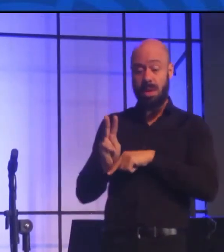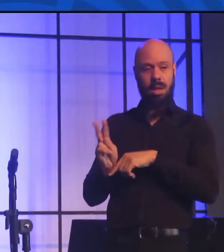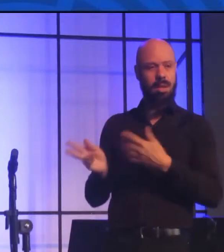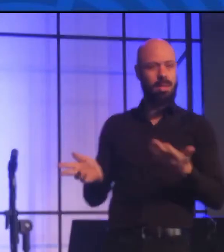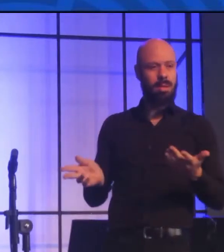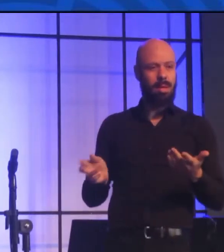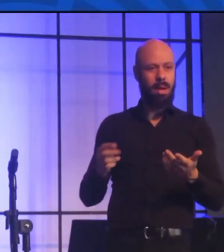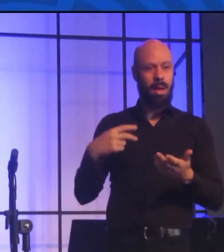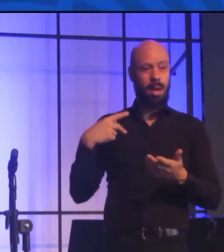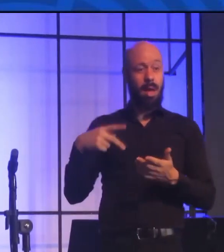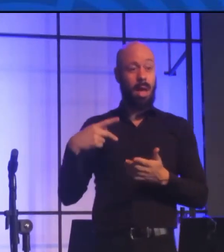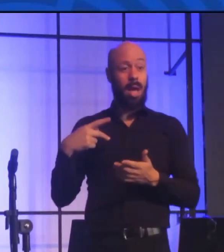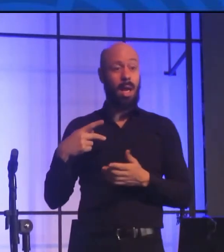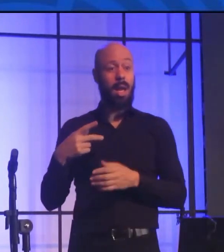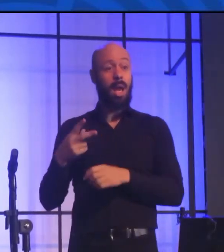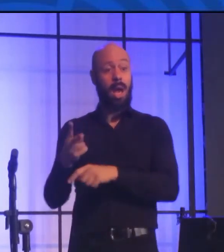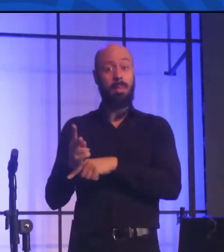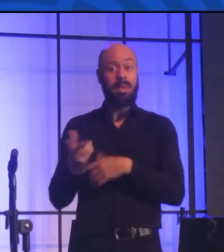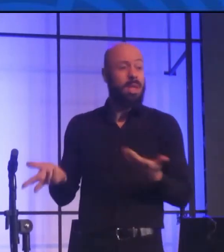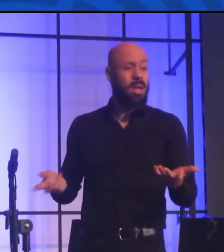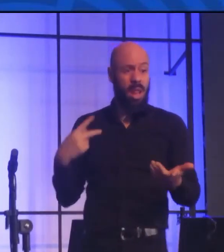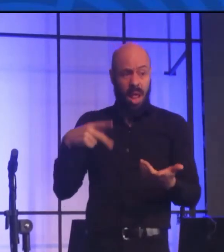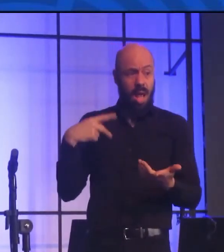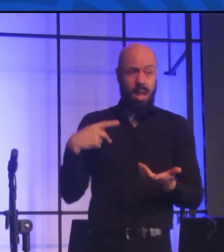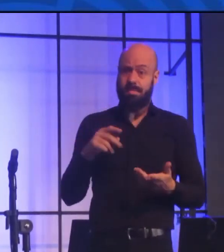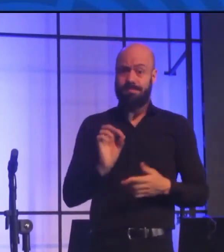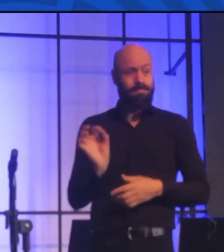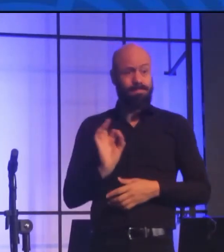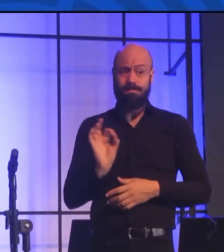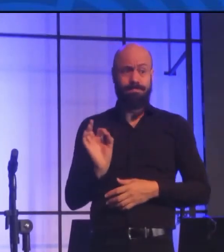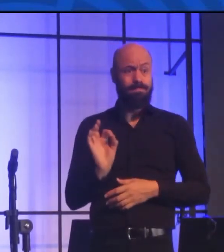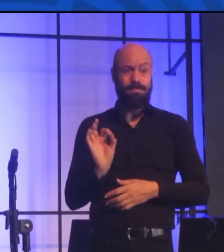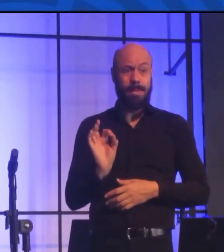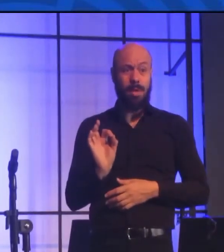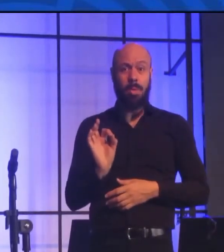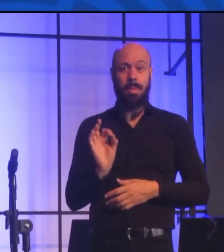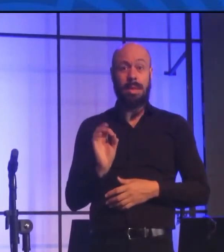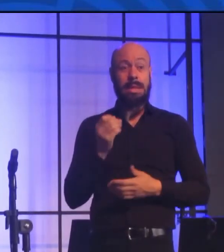quantidade de fios de cabelo que você tem na sua cabeça.